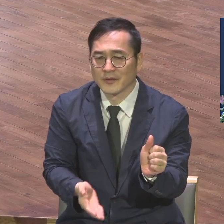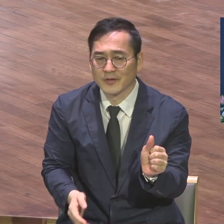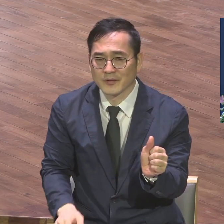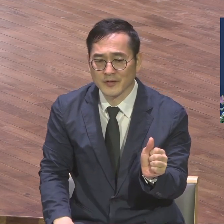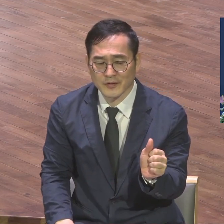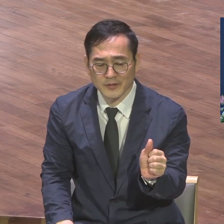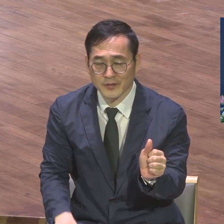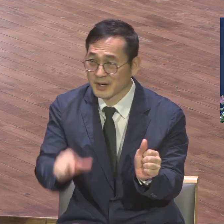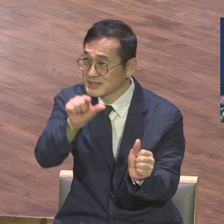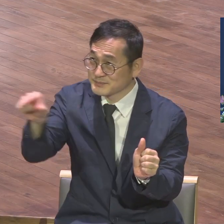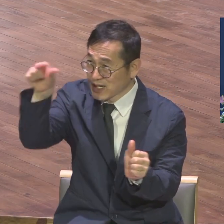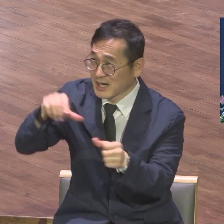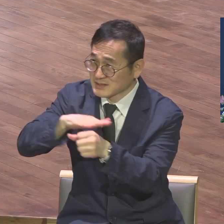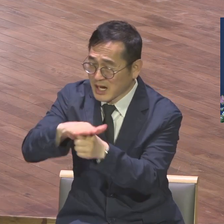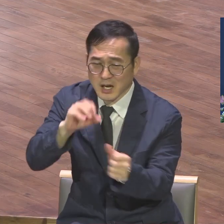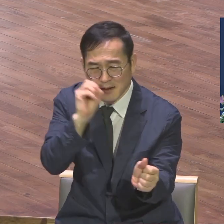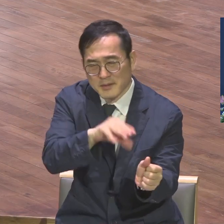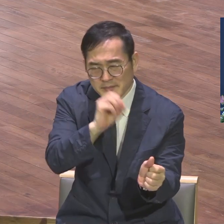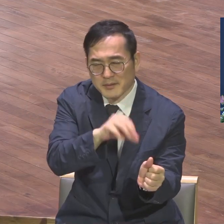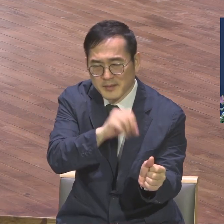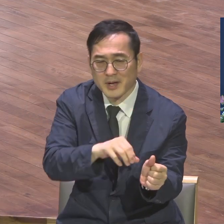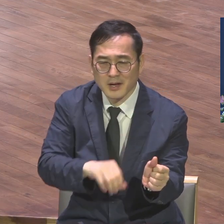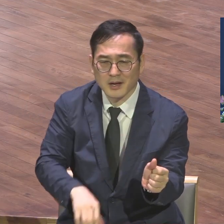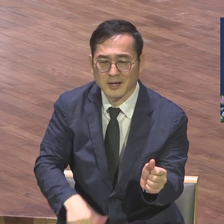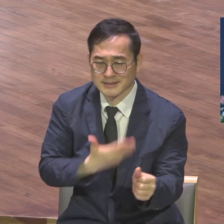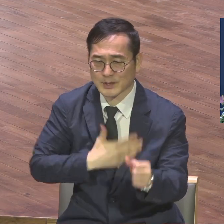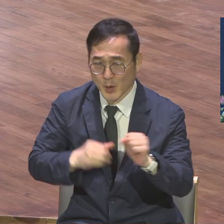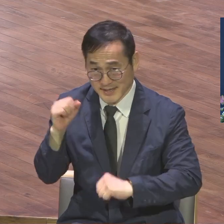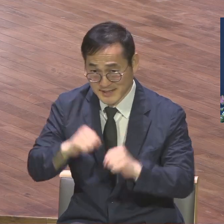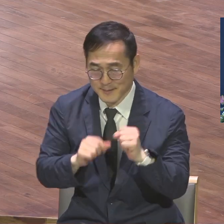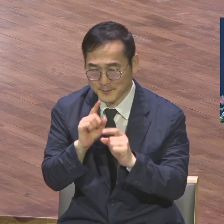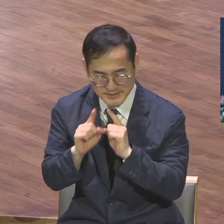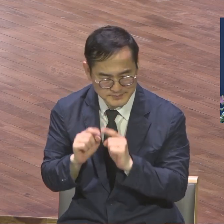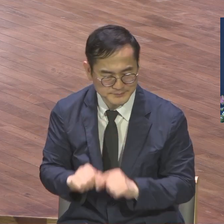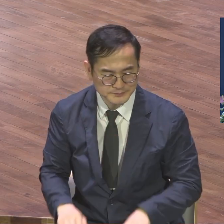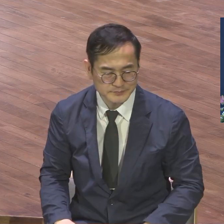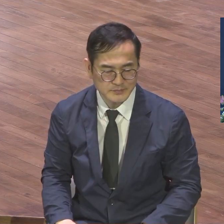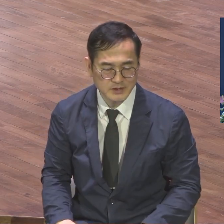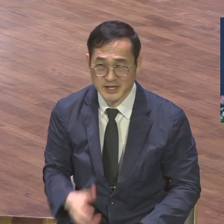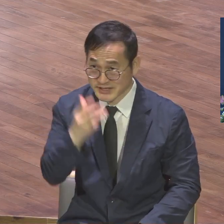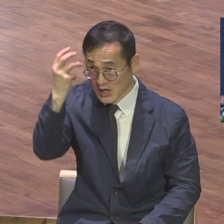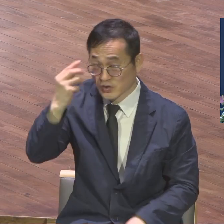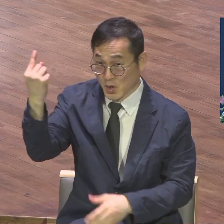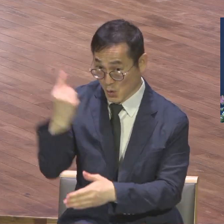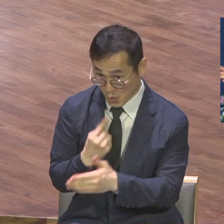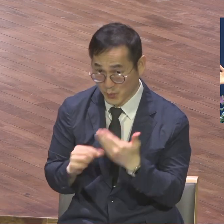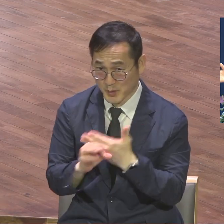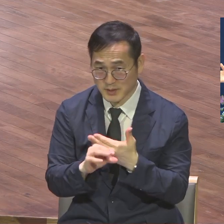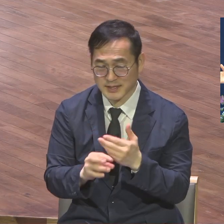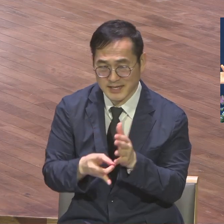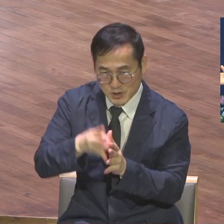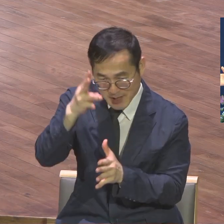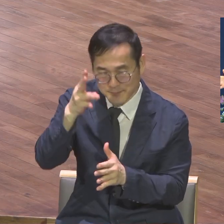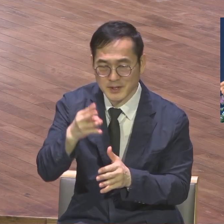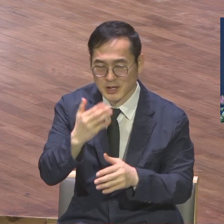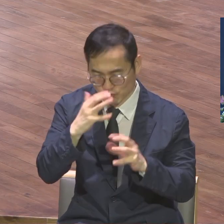그들에게 십자가 사랑 전거해라. 사도행전 1장 8절에 우리가 성령 받게 되면 예루살렘과 온 유대와 사마리아